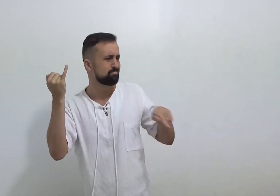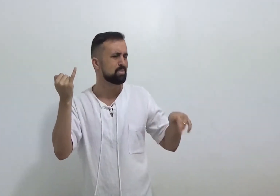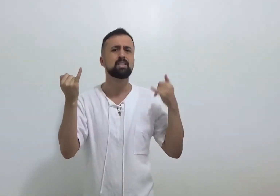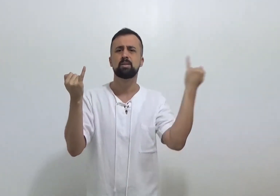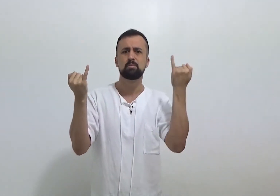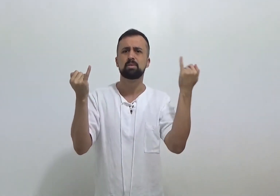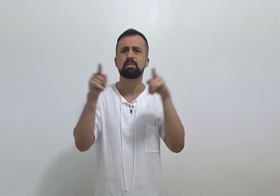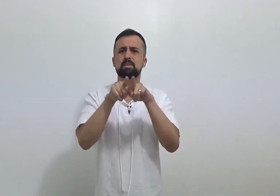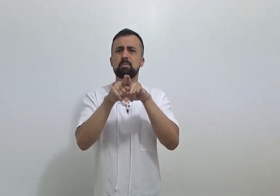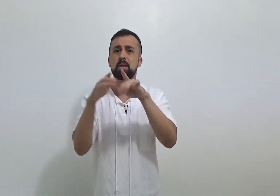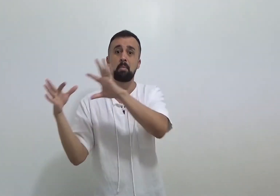Mas